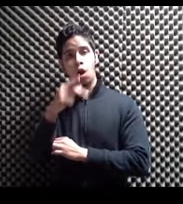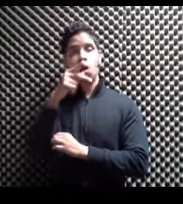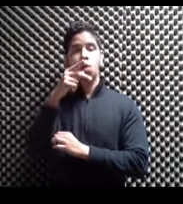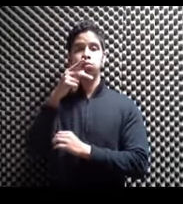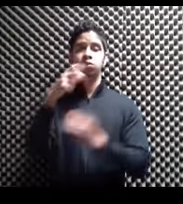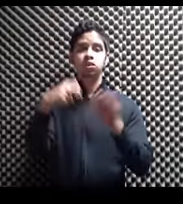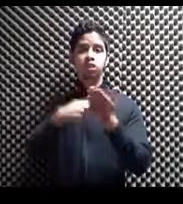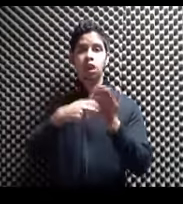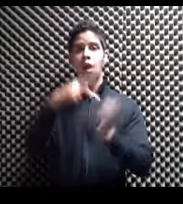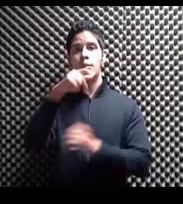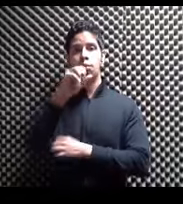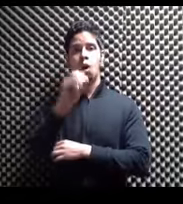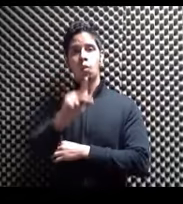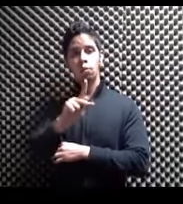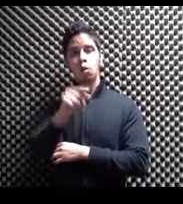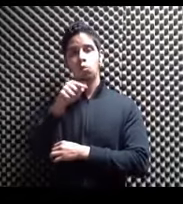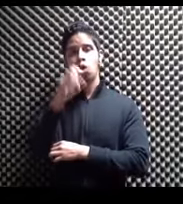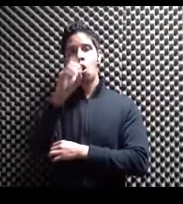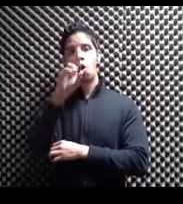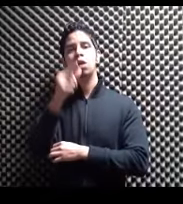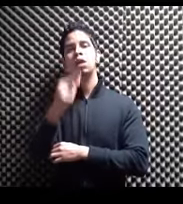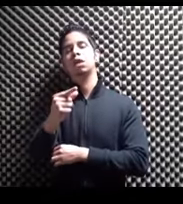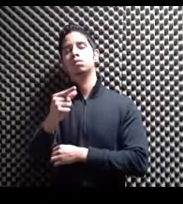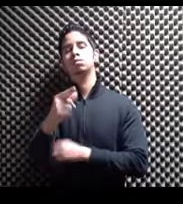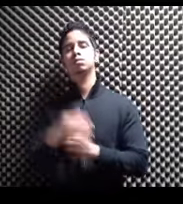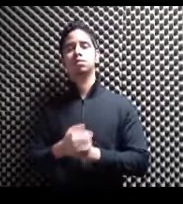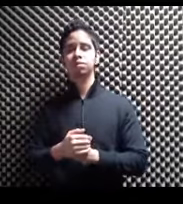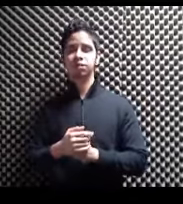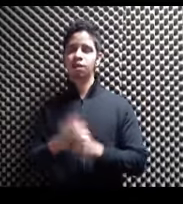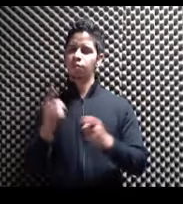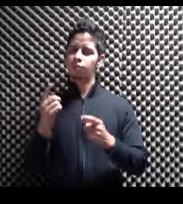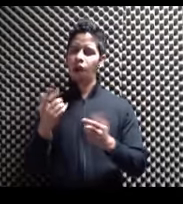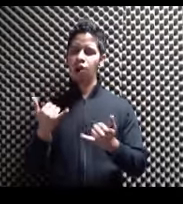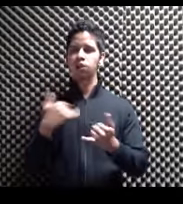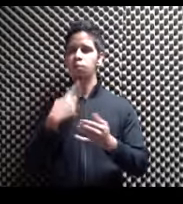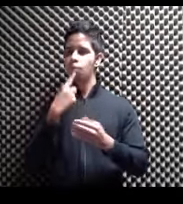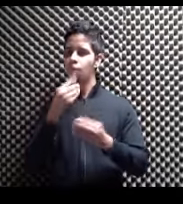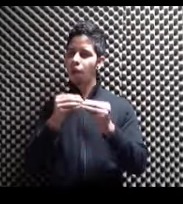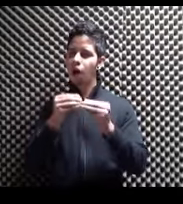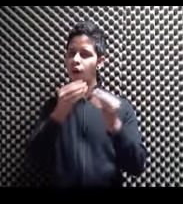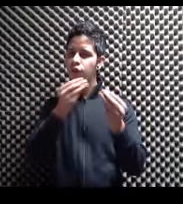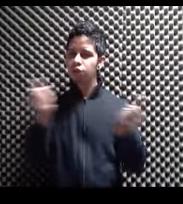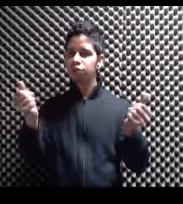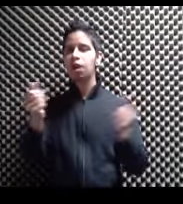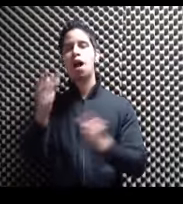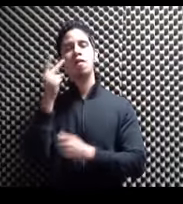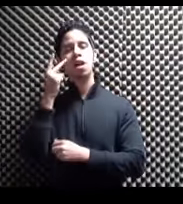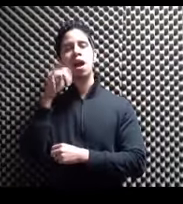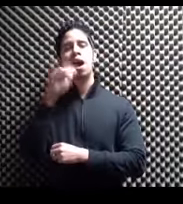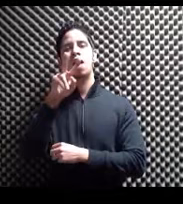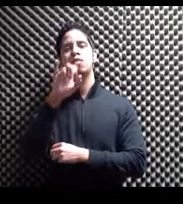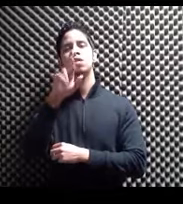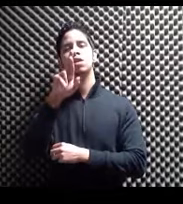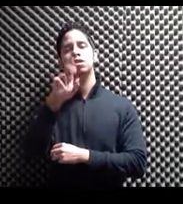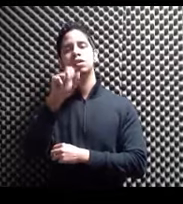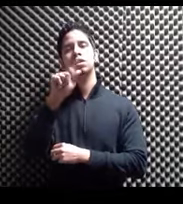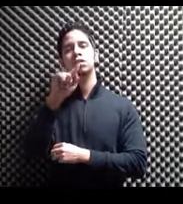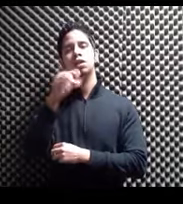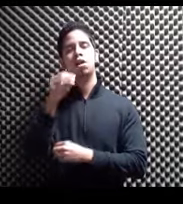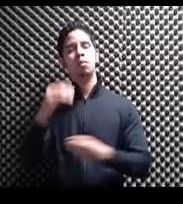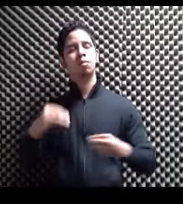Y mira, Javier Santiago duerma feliz. Y mira, ese que último que les habló, ¿quién